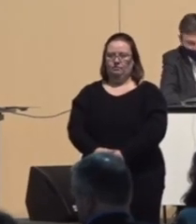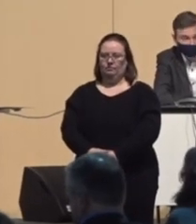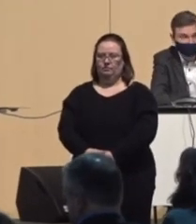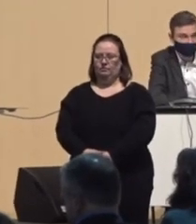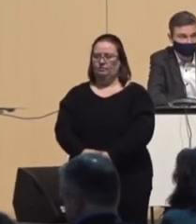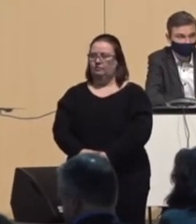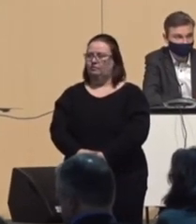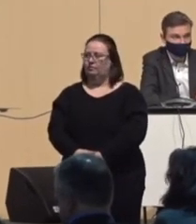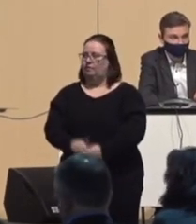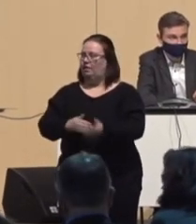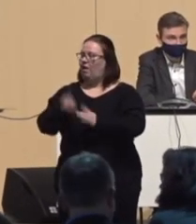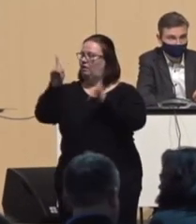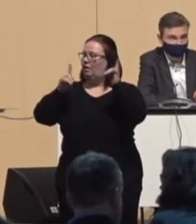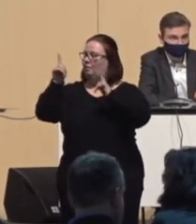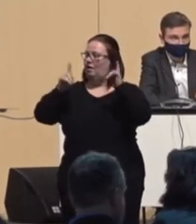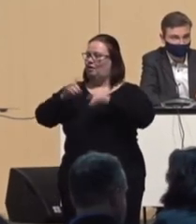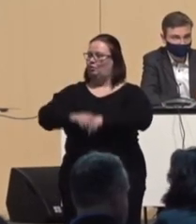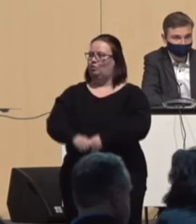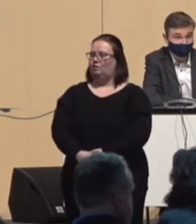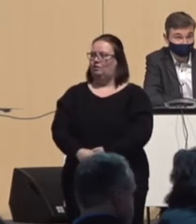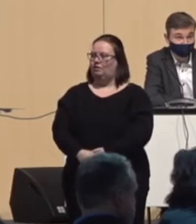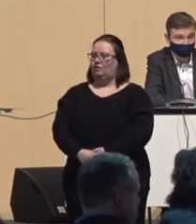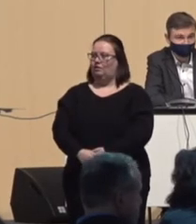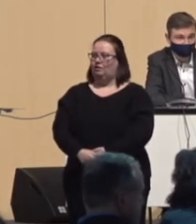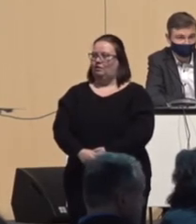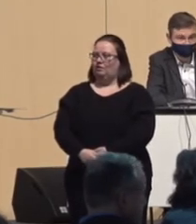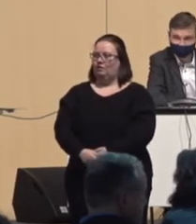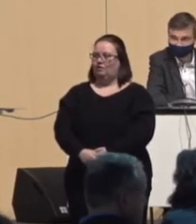So, weitere Wortmeldung, Herr Hannig und dann,